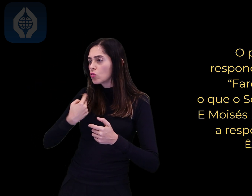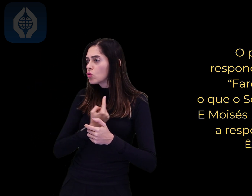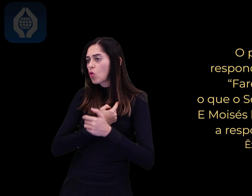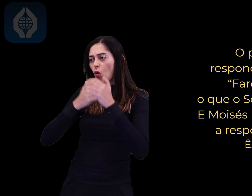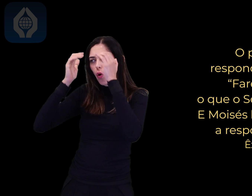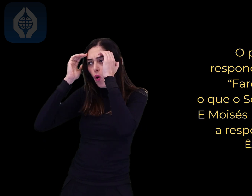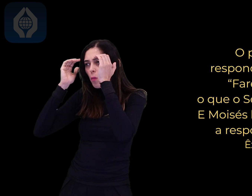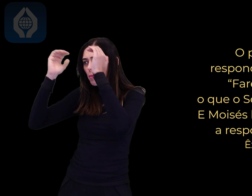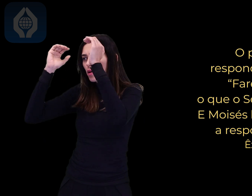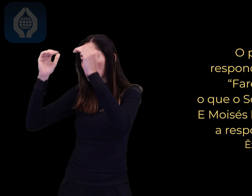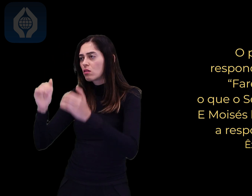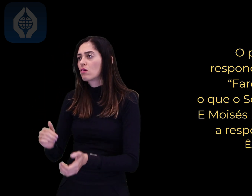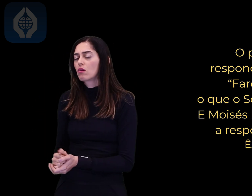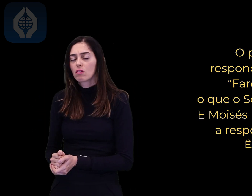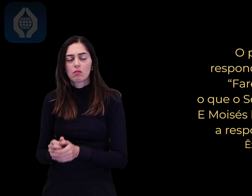Senhor a resposta do povo.